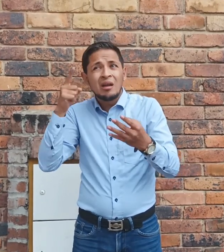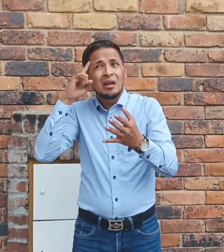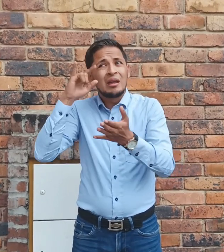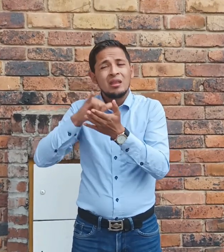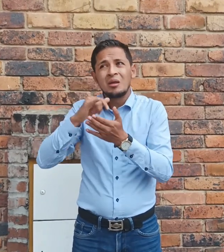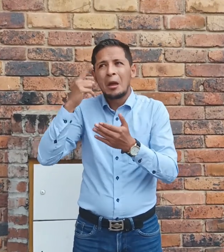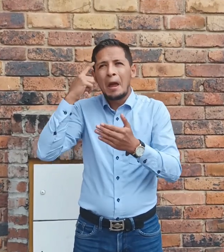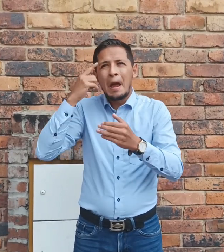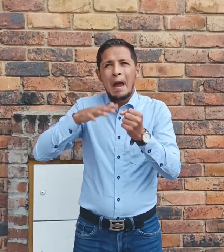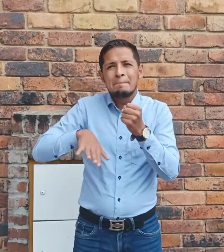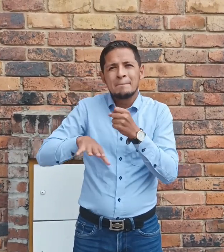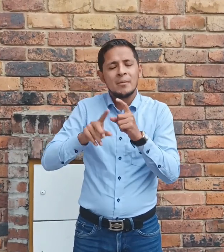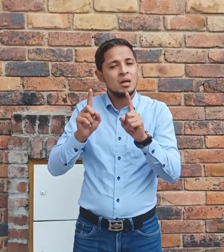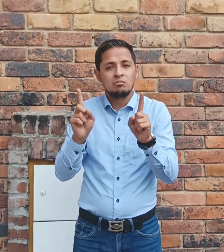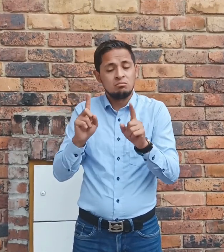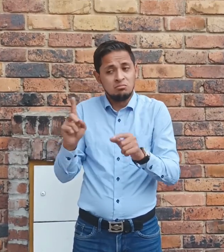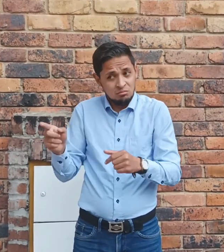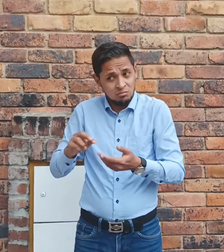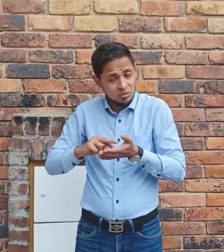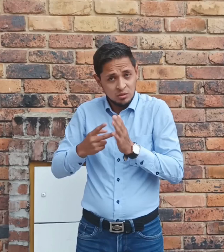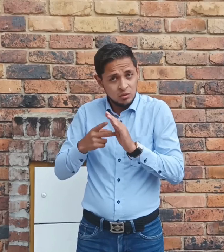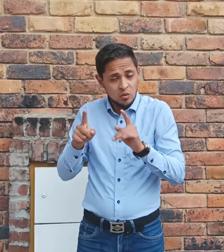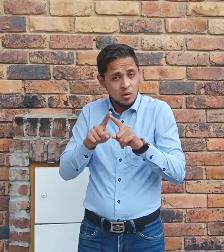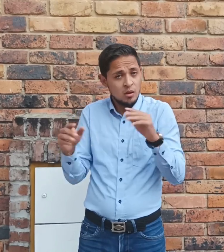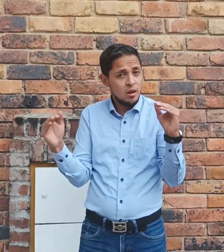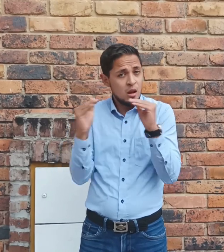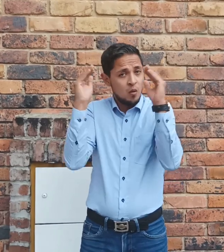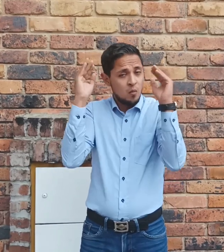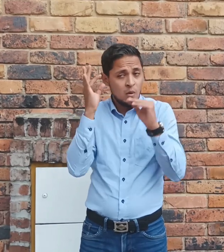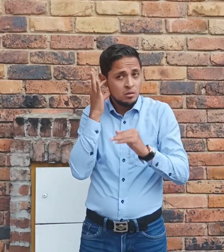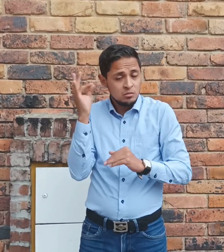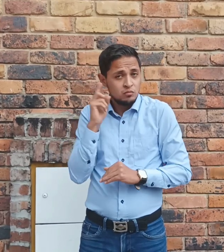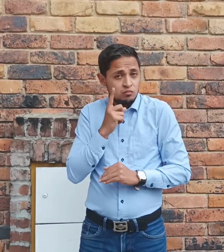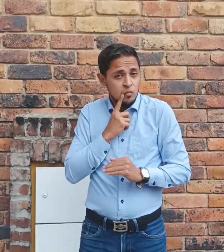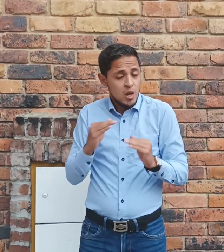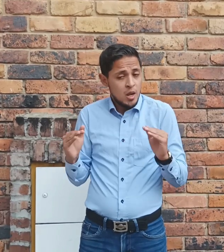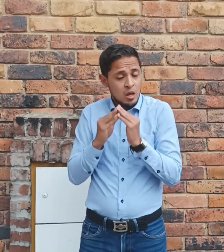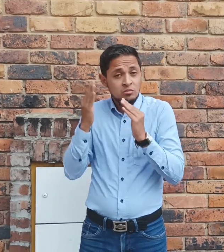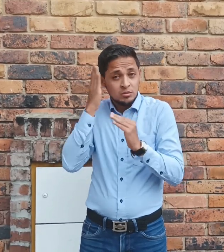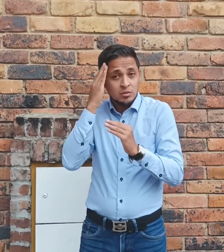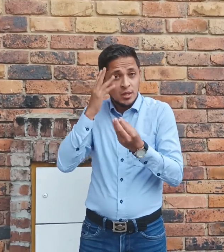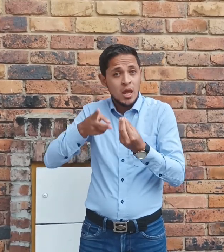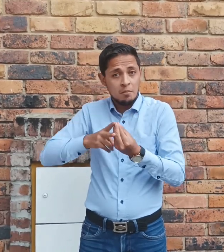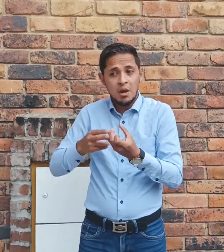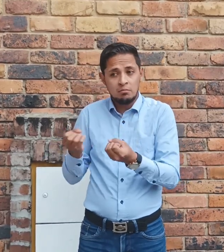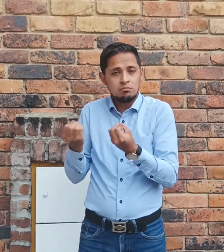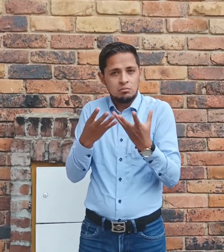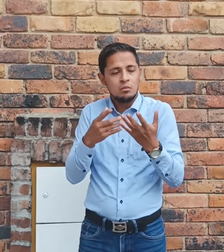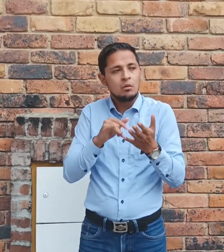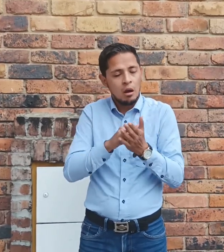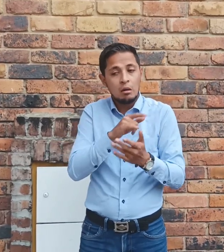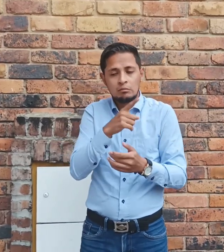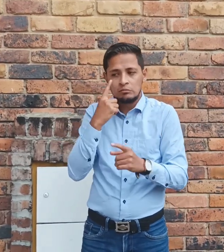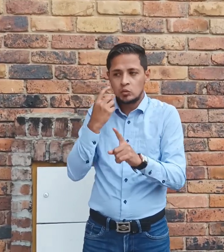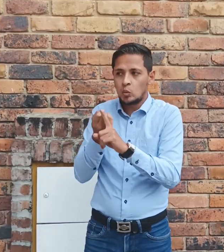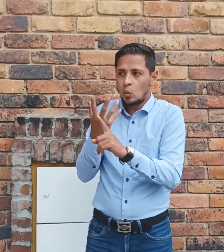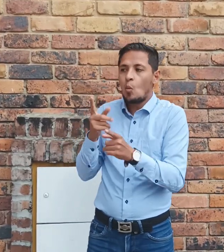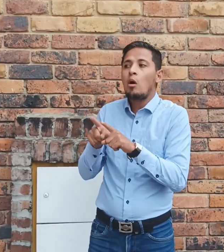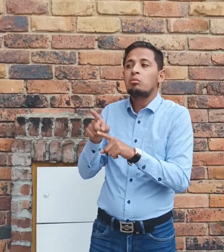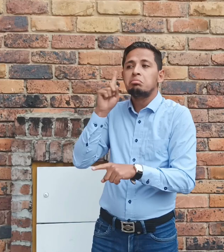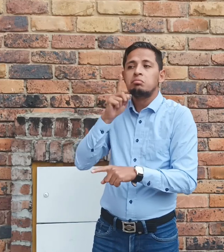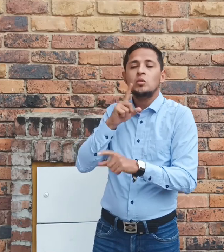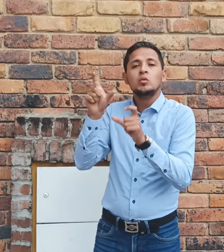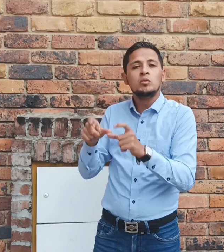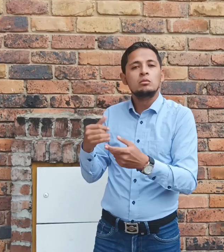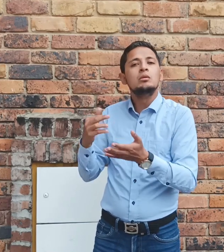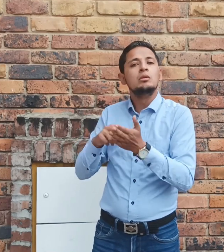poder ejercer bien el cargo. Mi jefe y las personas que trabajan en la empresa se dan cuenta que tengo las